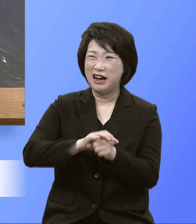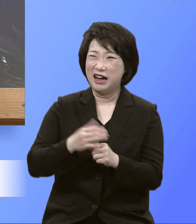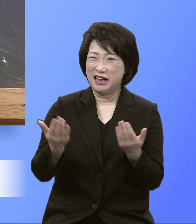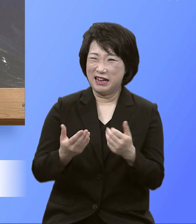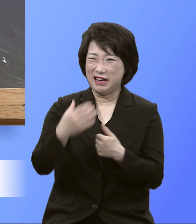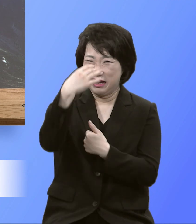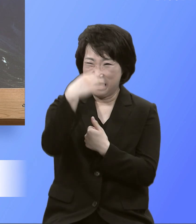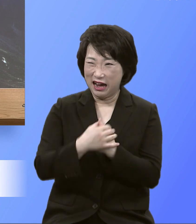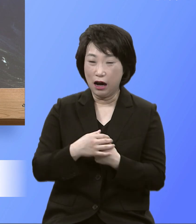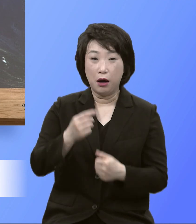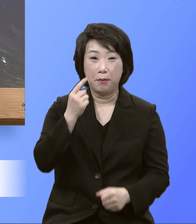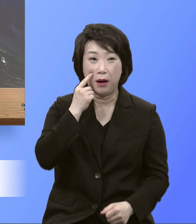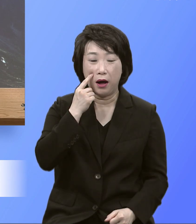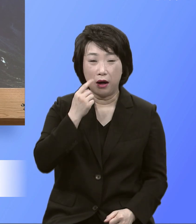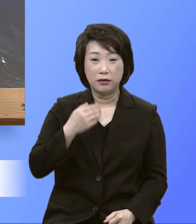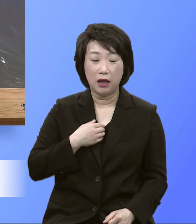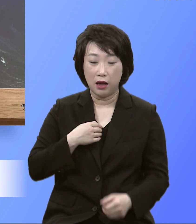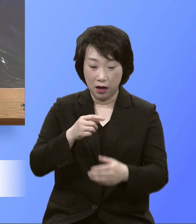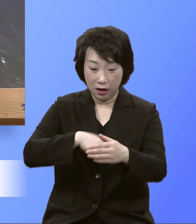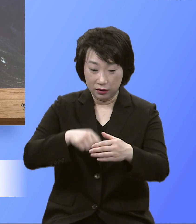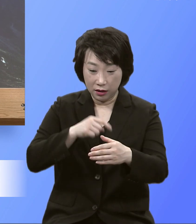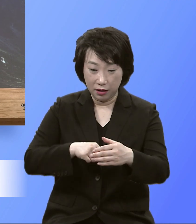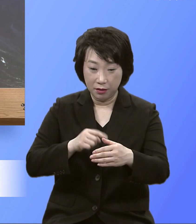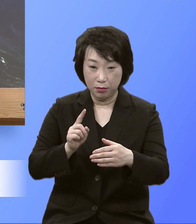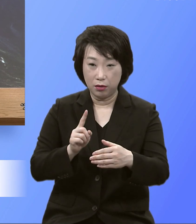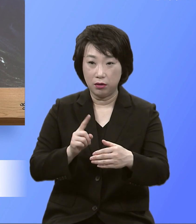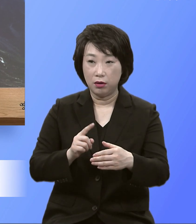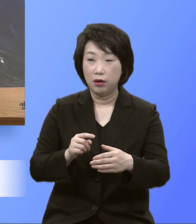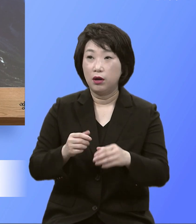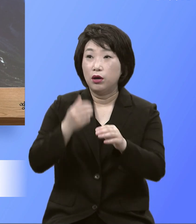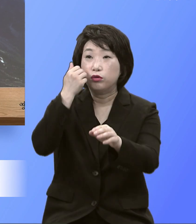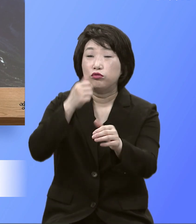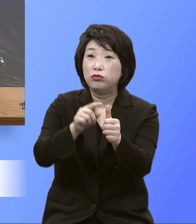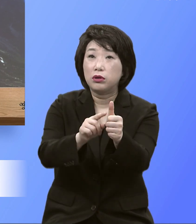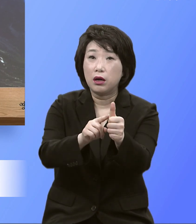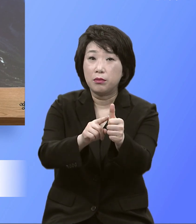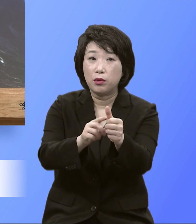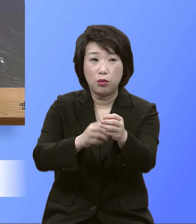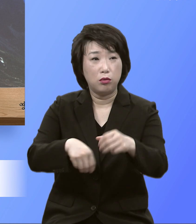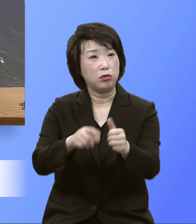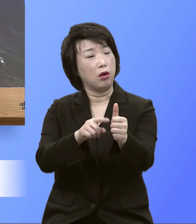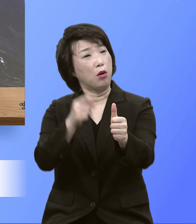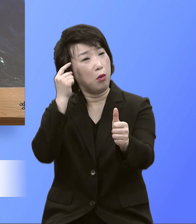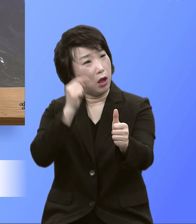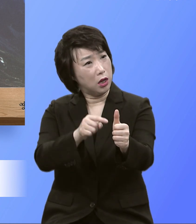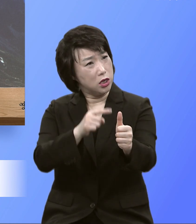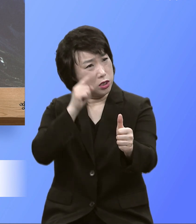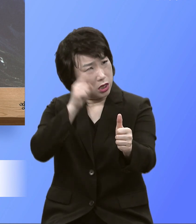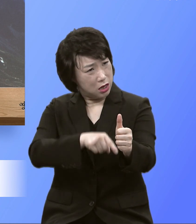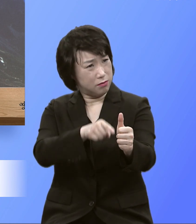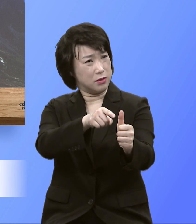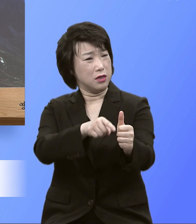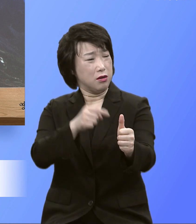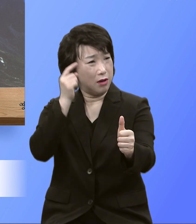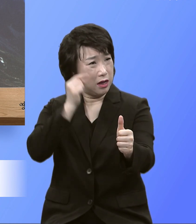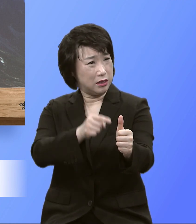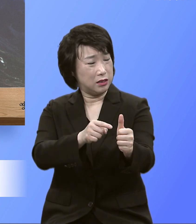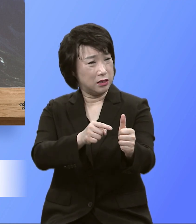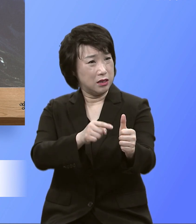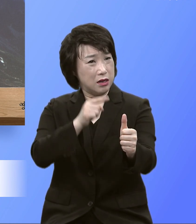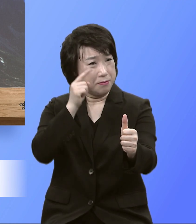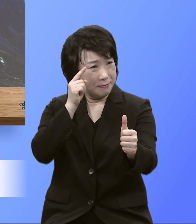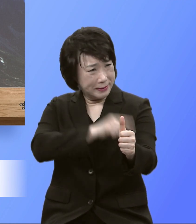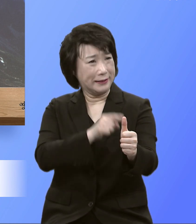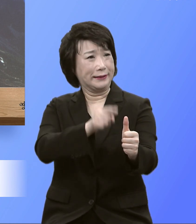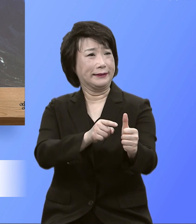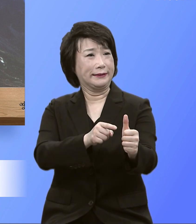쓰고 그래도요, 내 속에서 그 사람이 저 사람 나쁜 사람이네, 저 사람